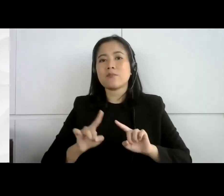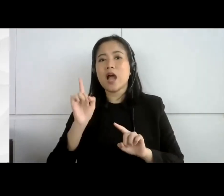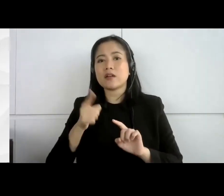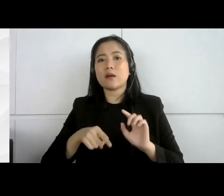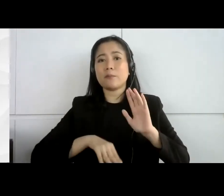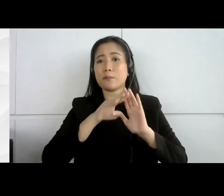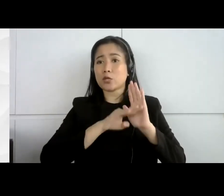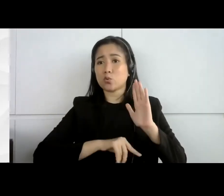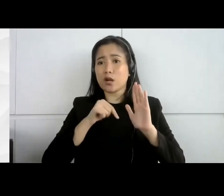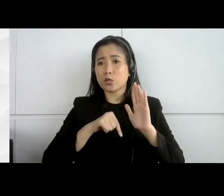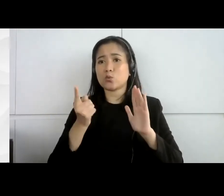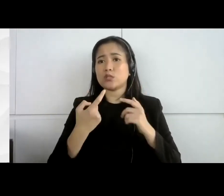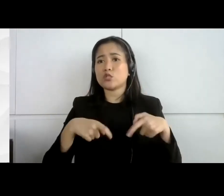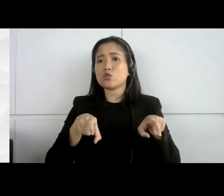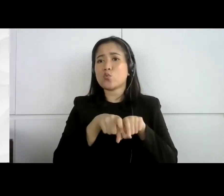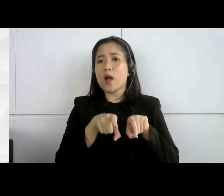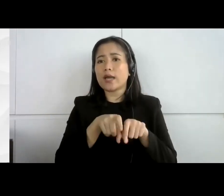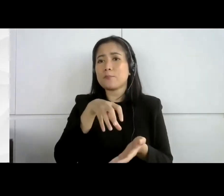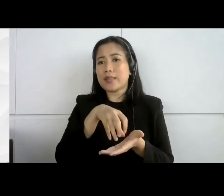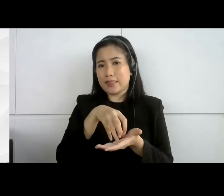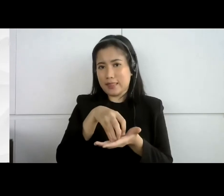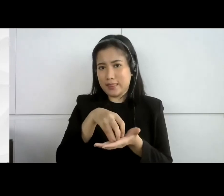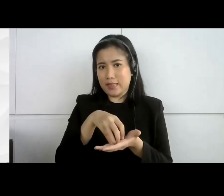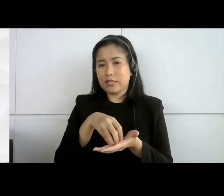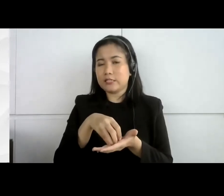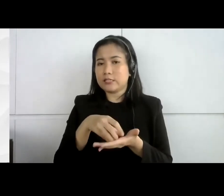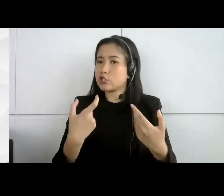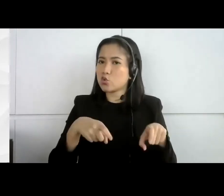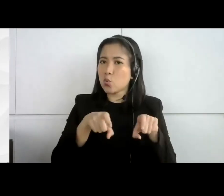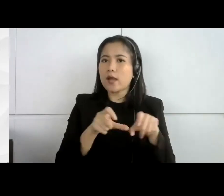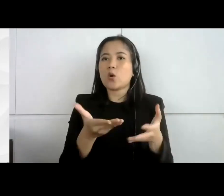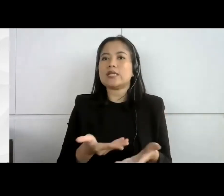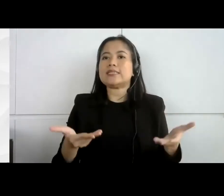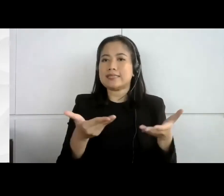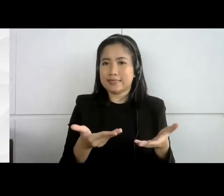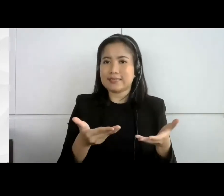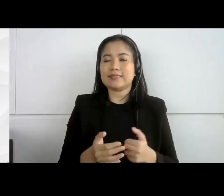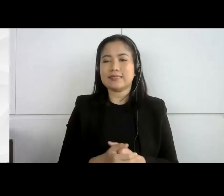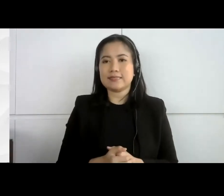sesuai lokasi, sesuai juga dengan kondisinya.